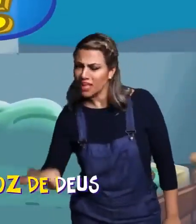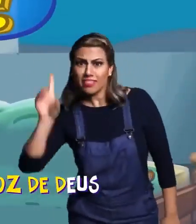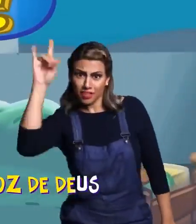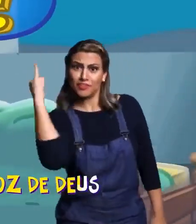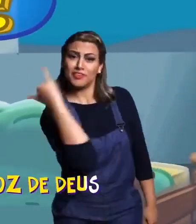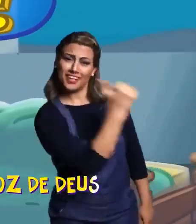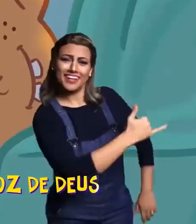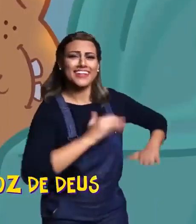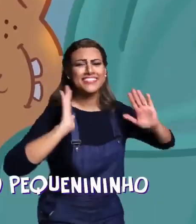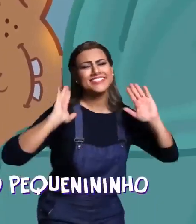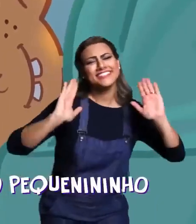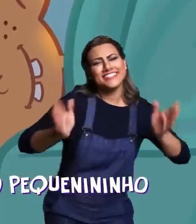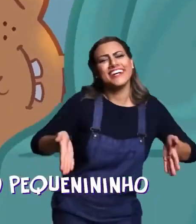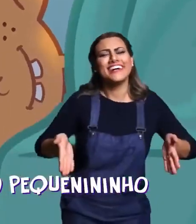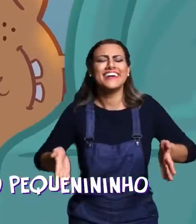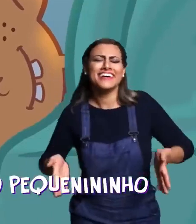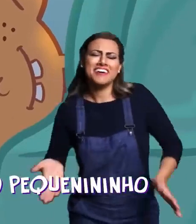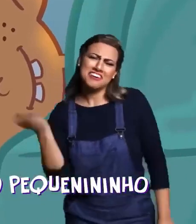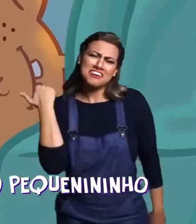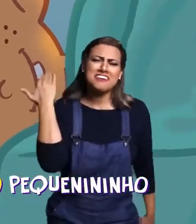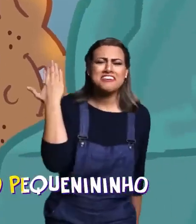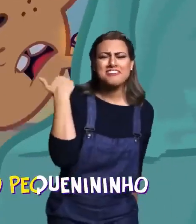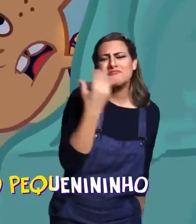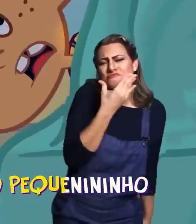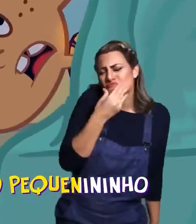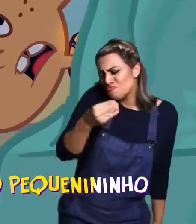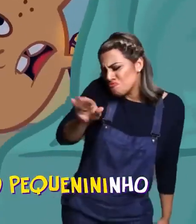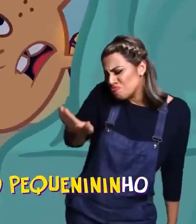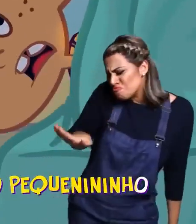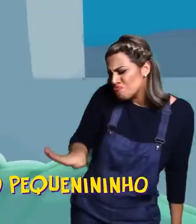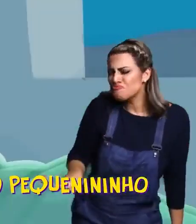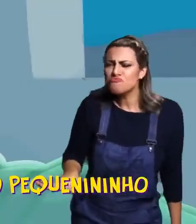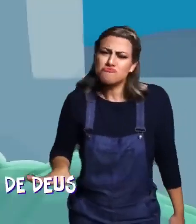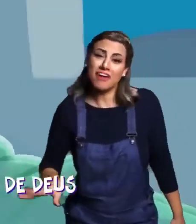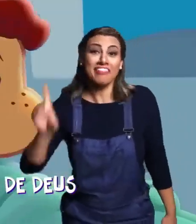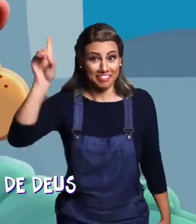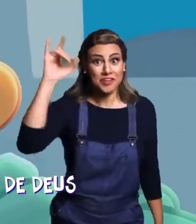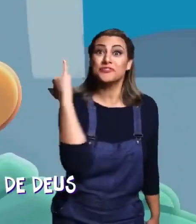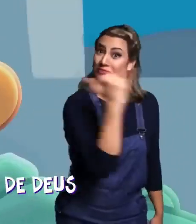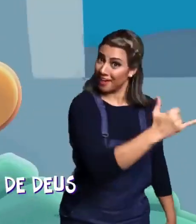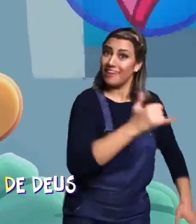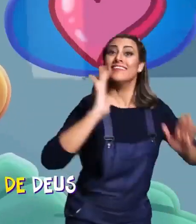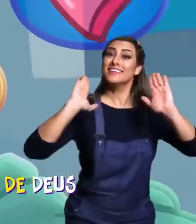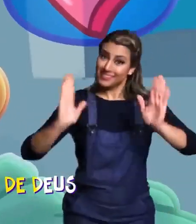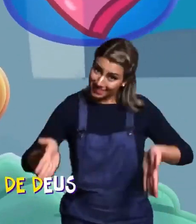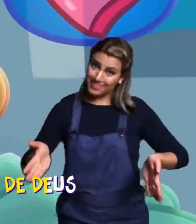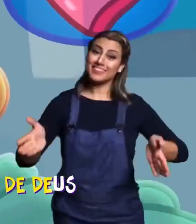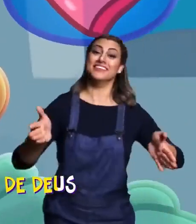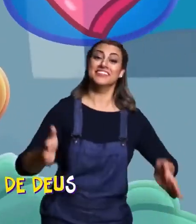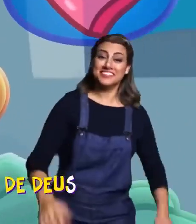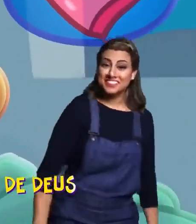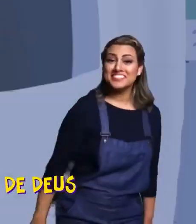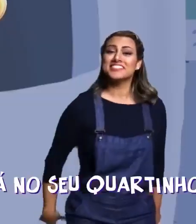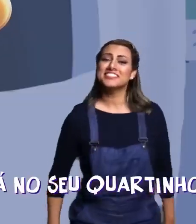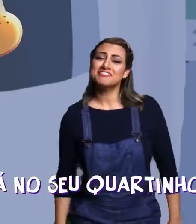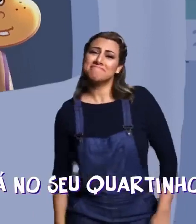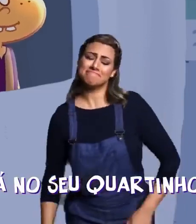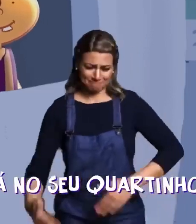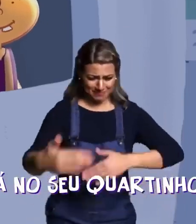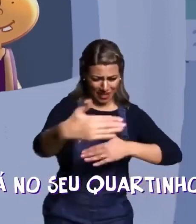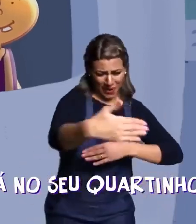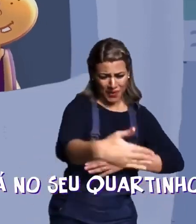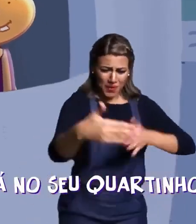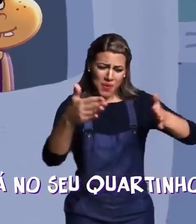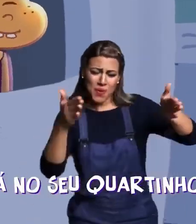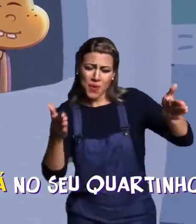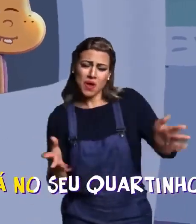de Deus quando ele era tão pequenininho. Ouviu a voz de Deus. Ele